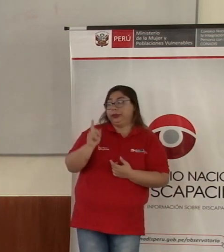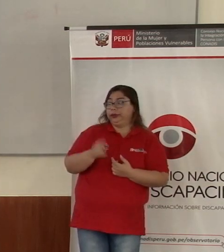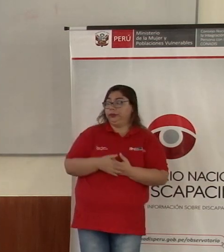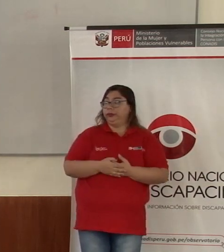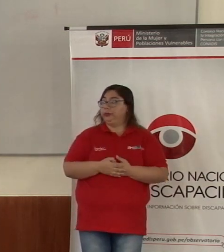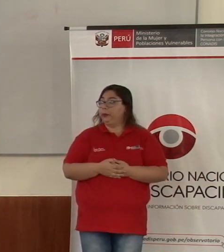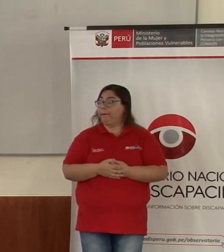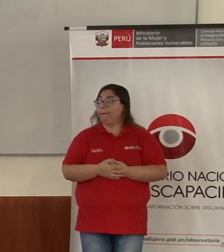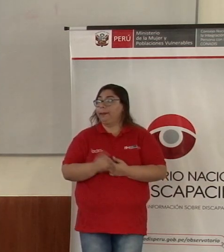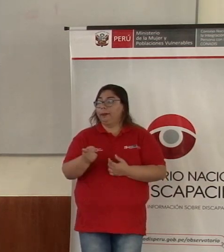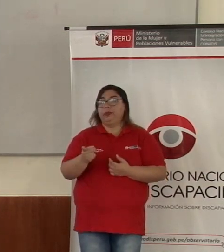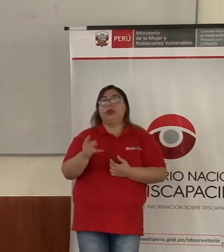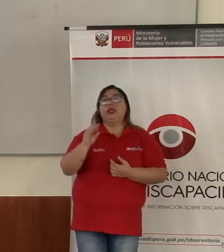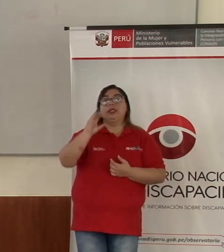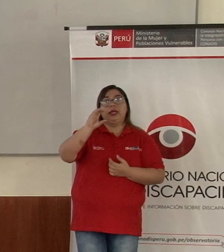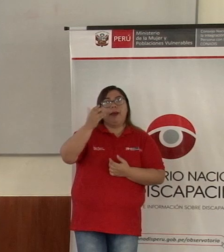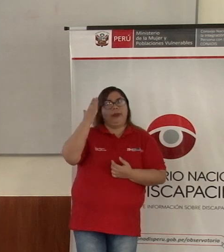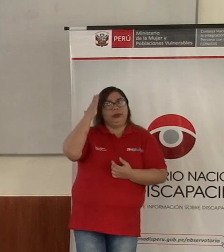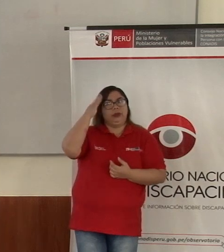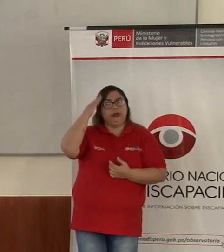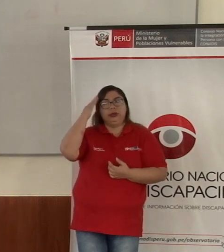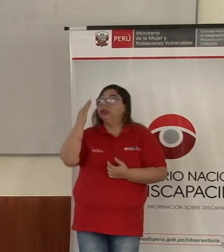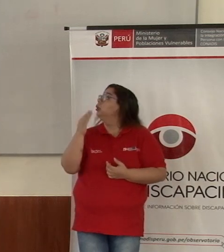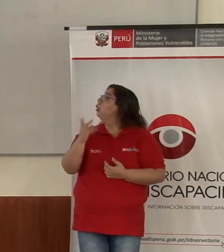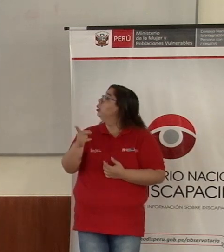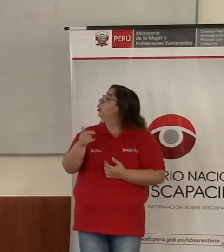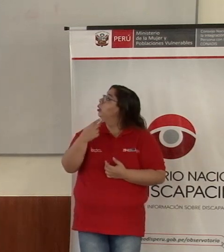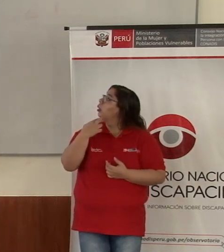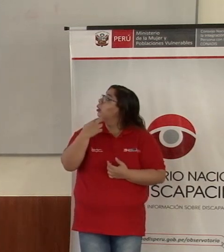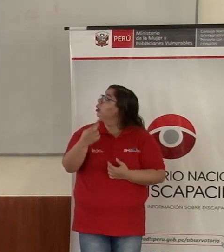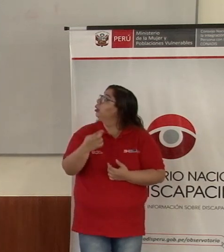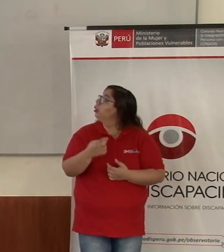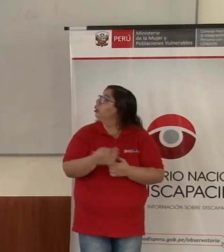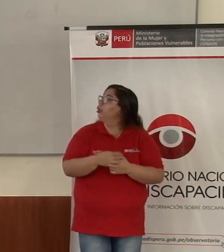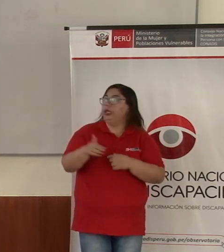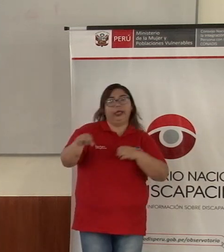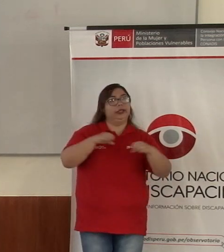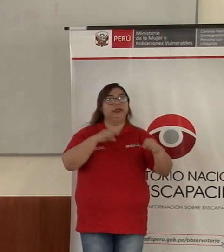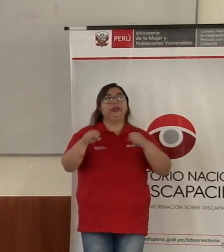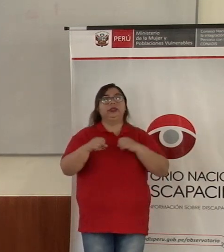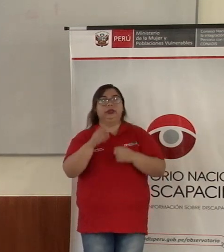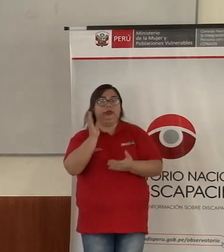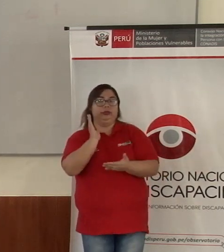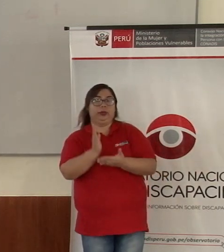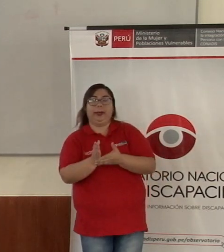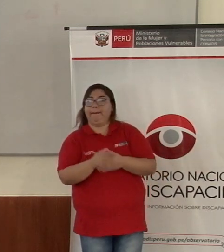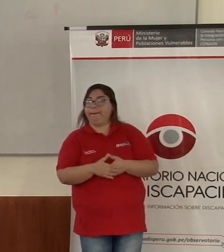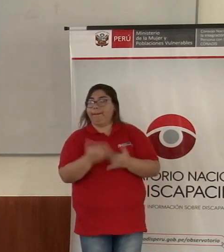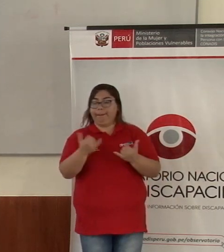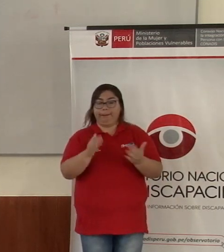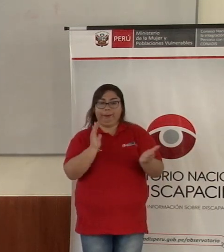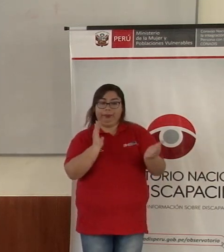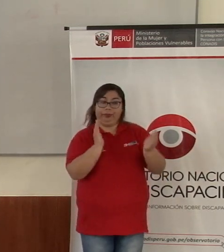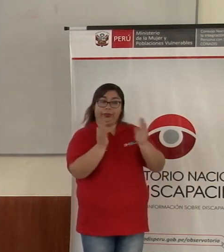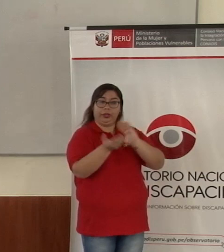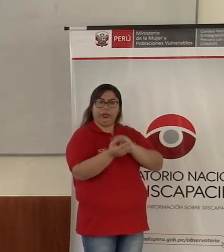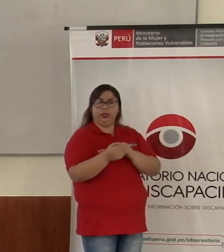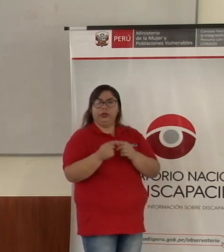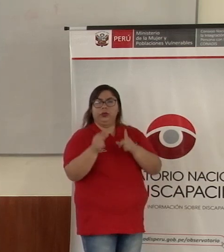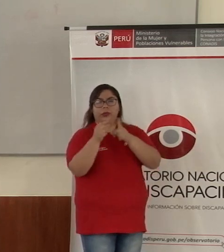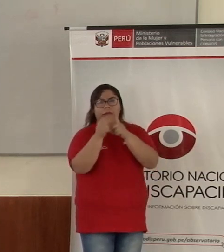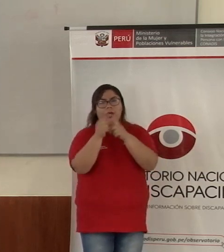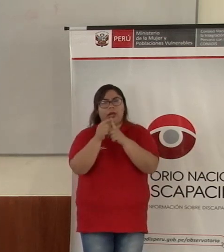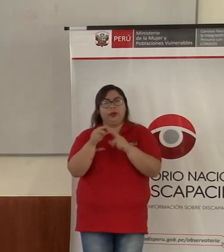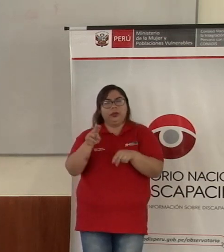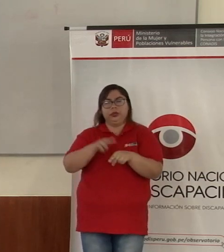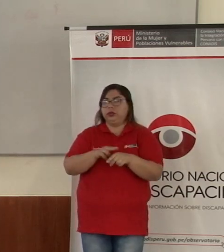se llaman capacidad de ejercicio restringida. Ese cambio, aunque sean palabras simples, es un cambio